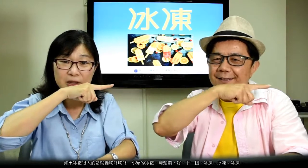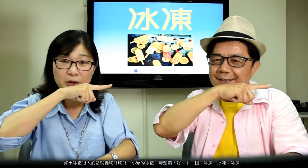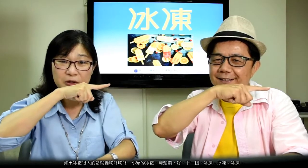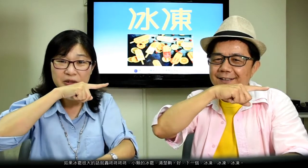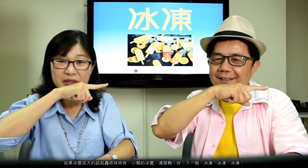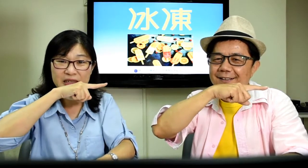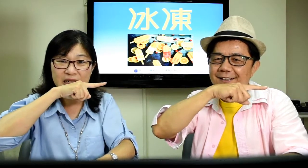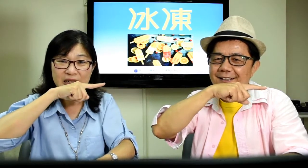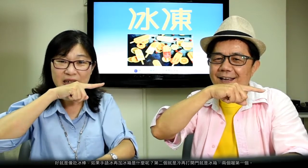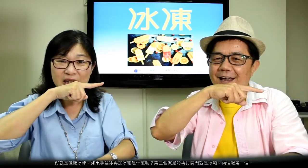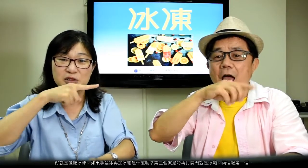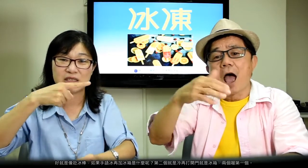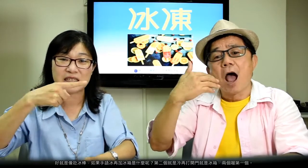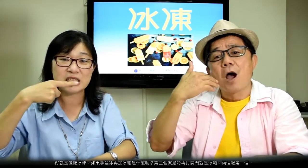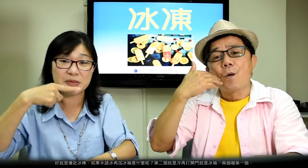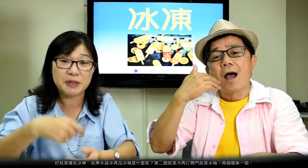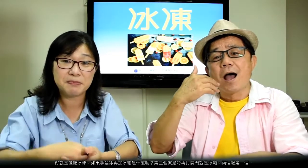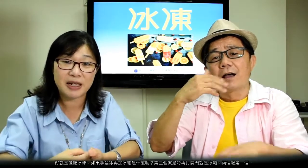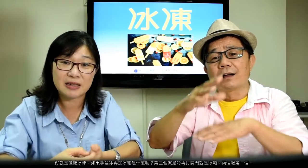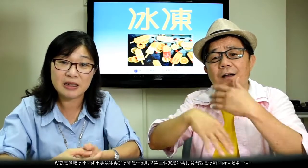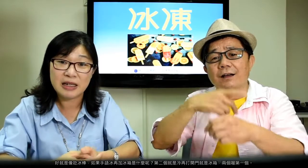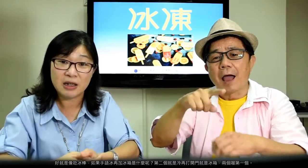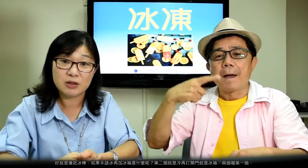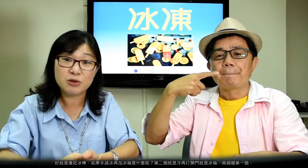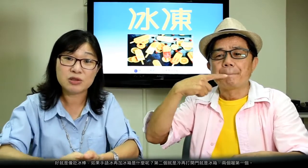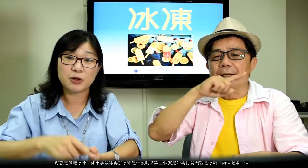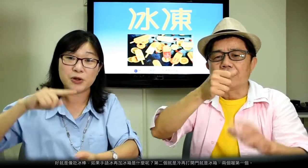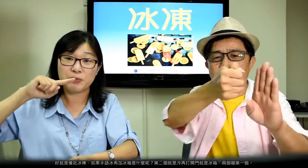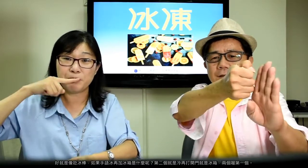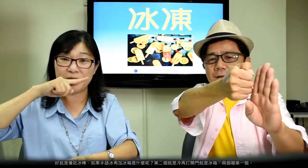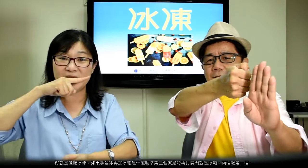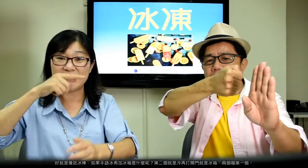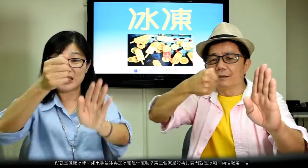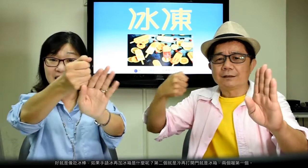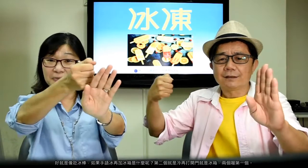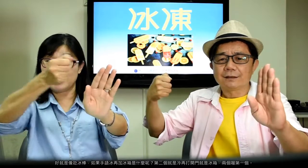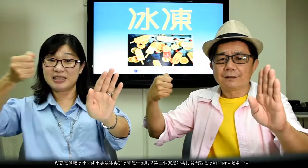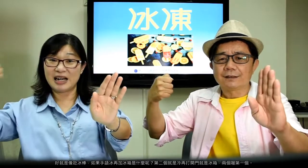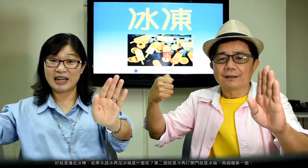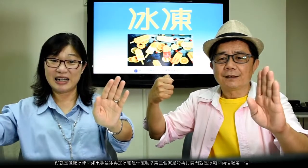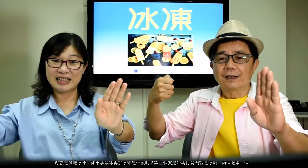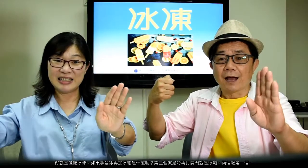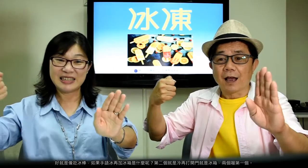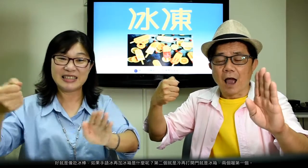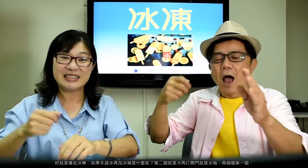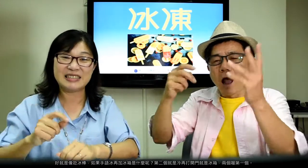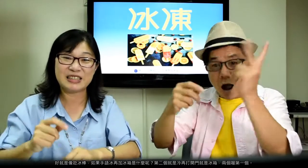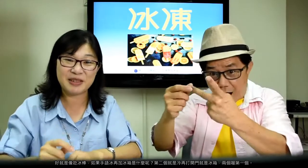冻，好，就是像吃冰棒。如果手语冰再加冰箱是什么